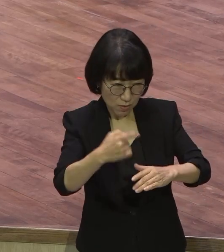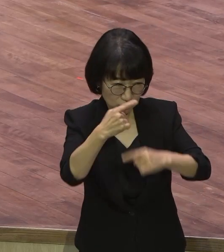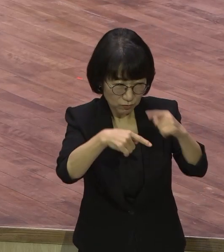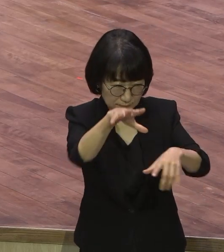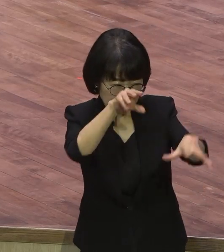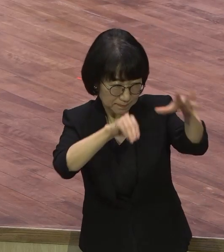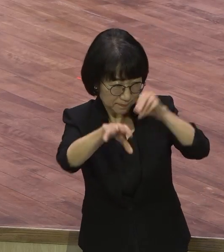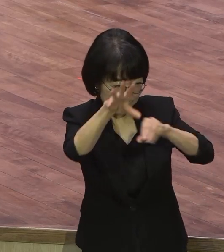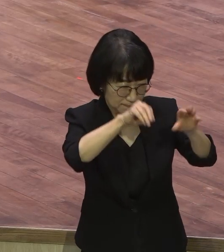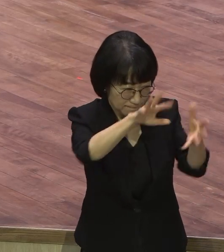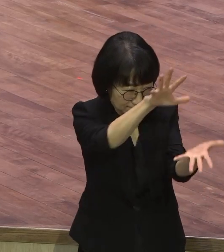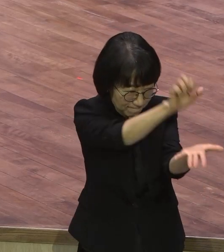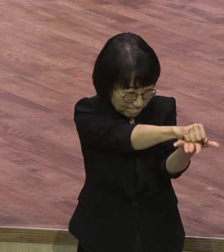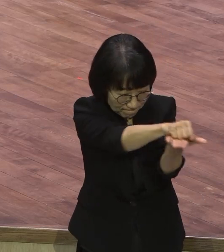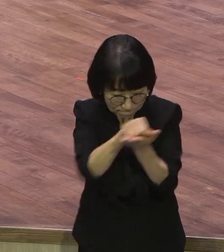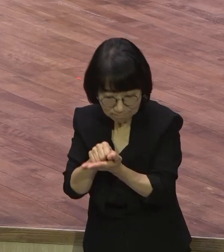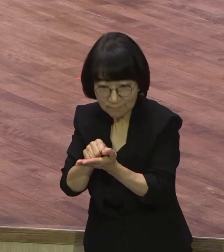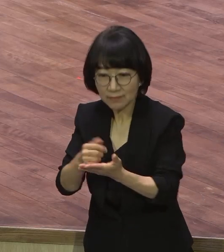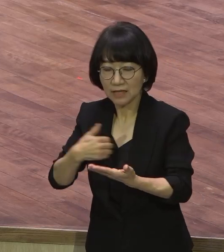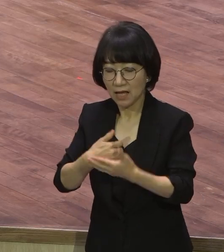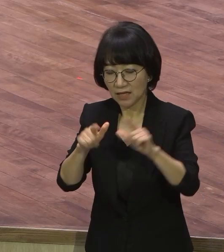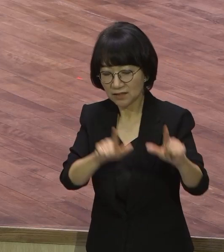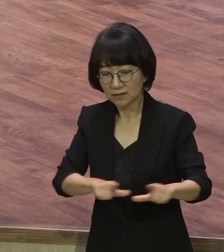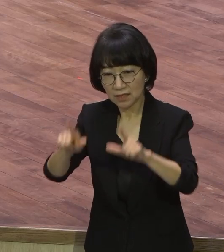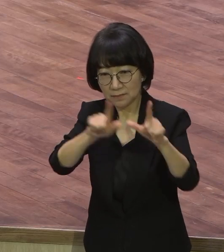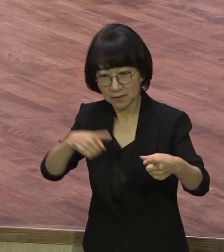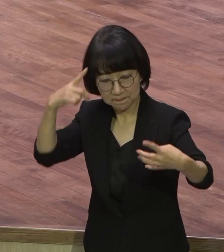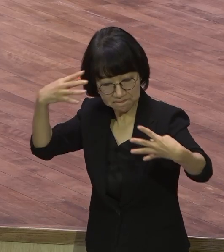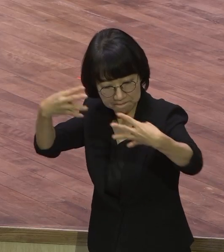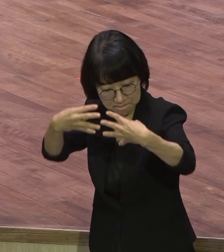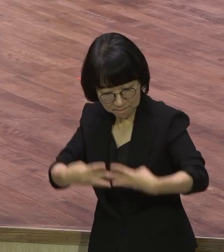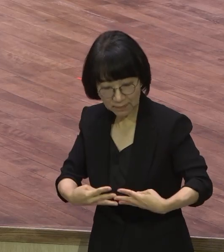믿음으로 실천해야 한다. 이게 초점이 맞춰져 있어요.